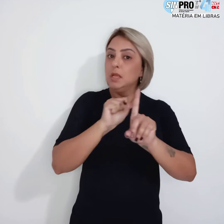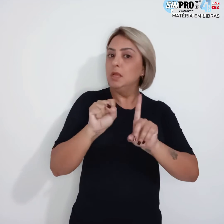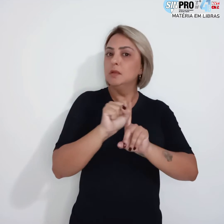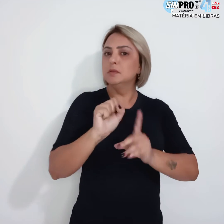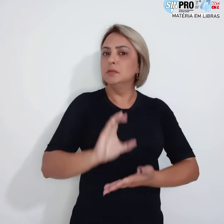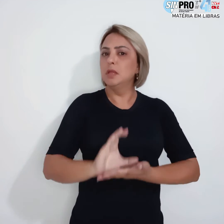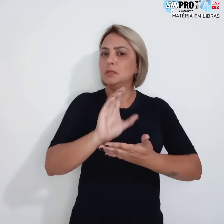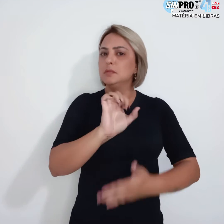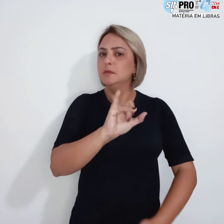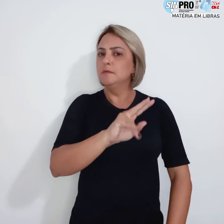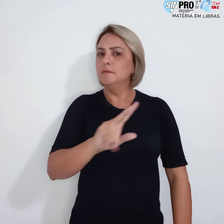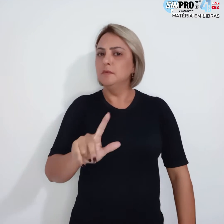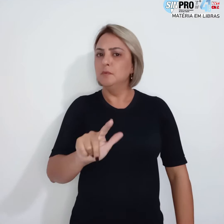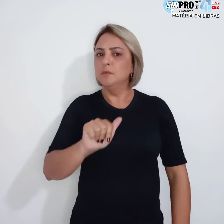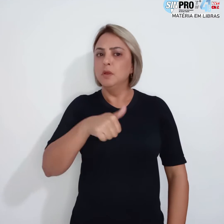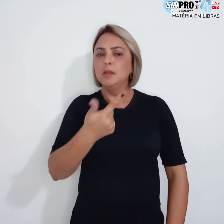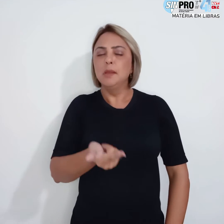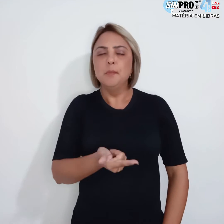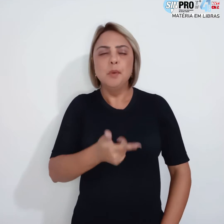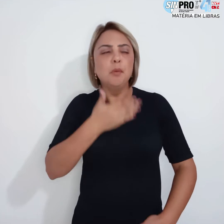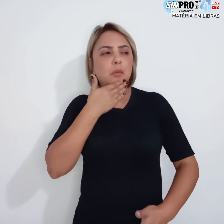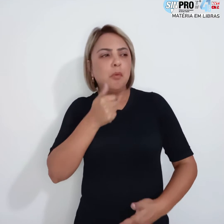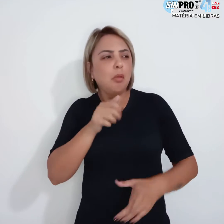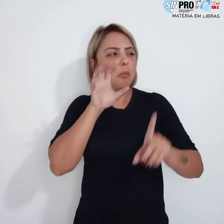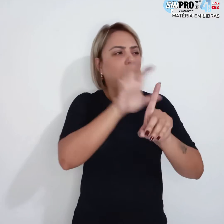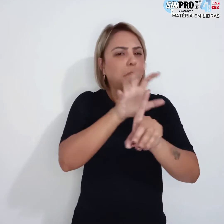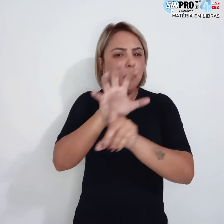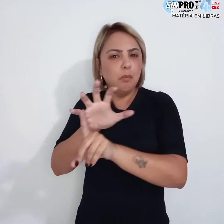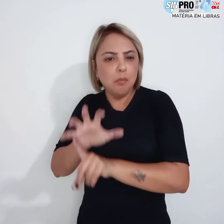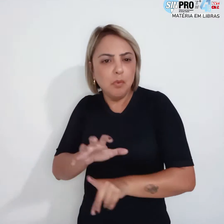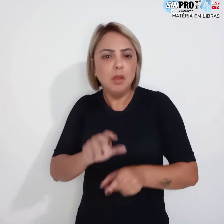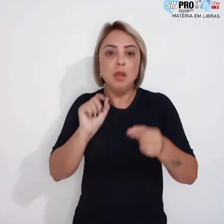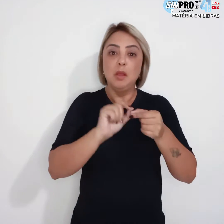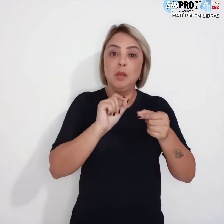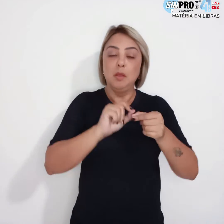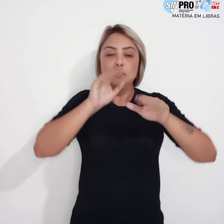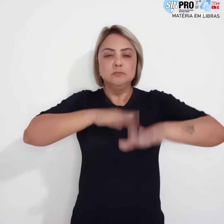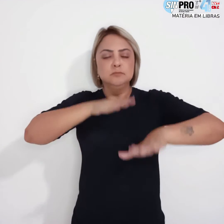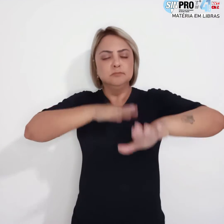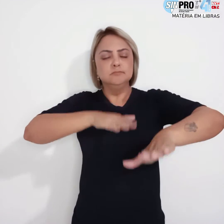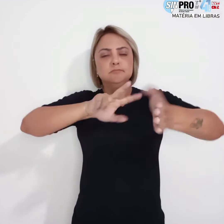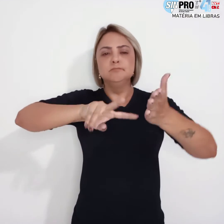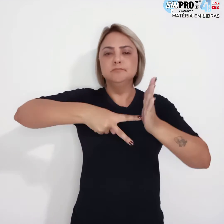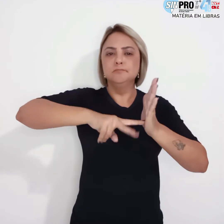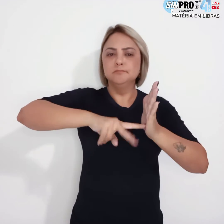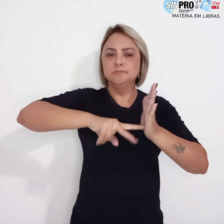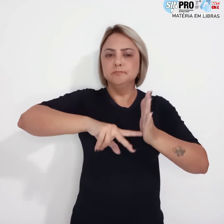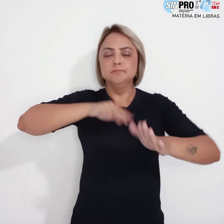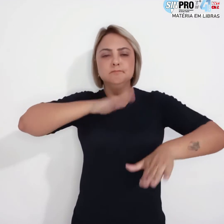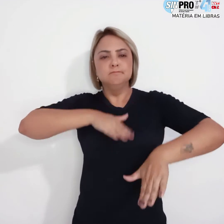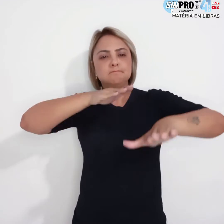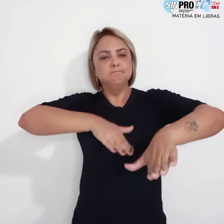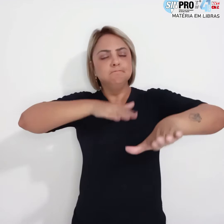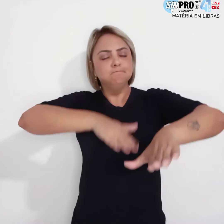civil. Após incansáveis pressões feitas por movimentos sindicais, movimentos estudantis